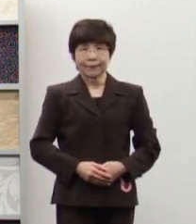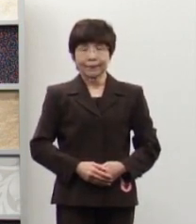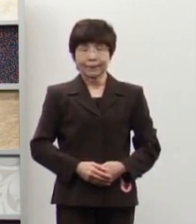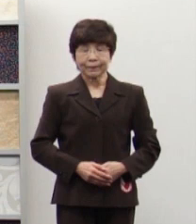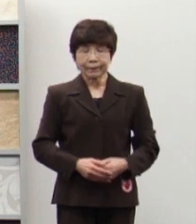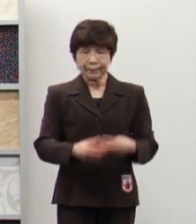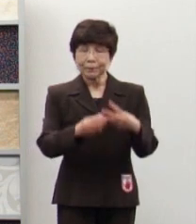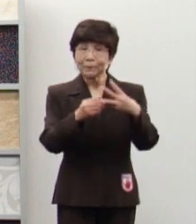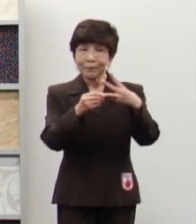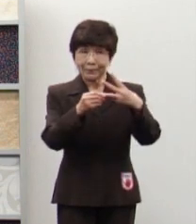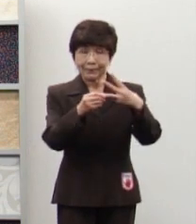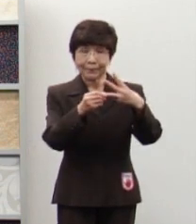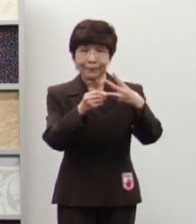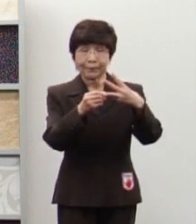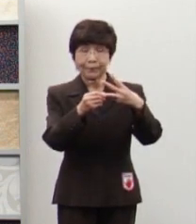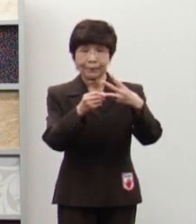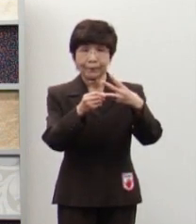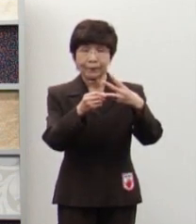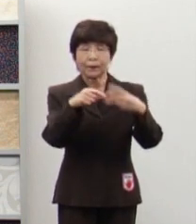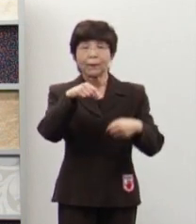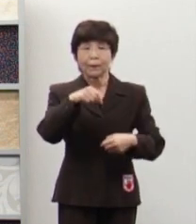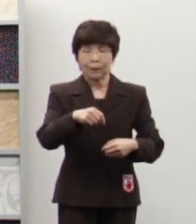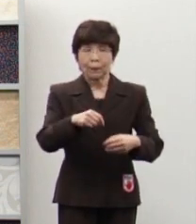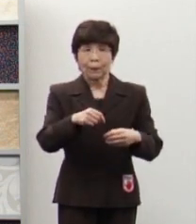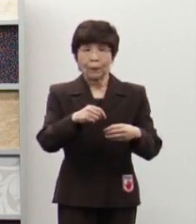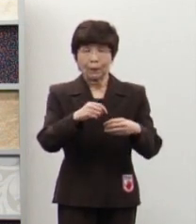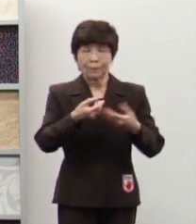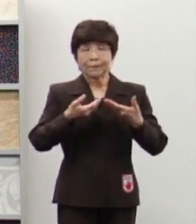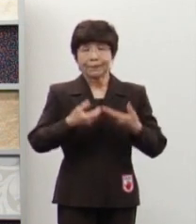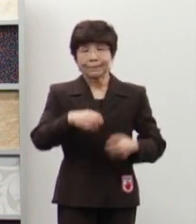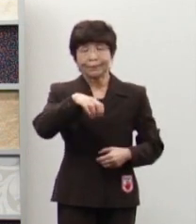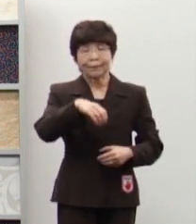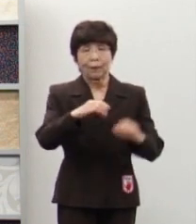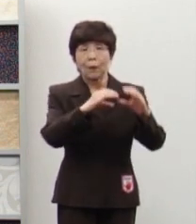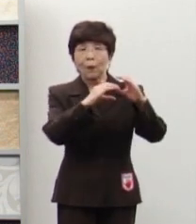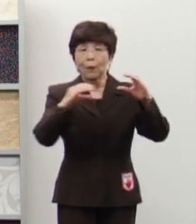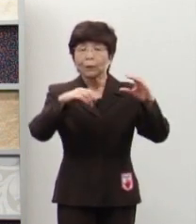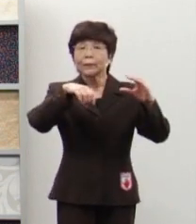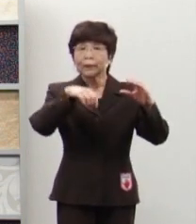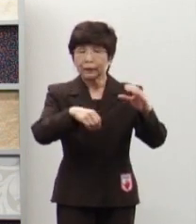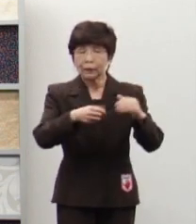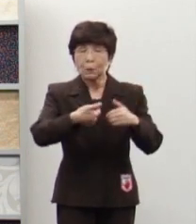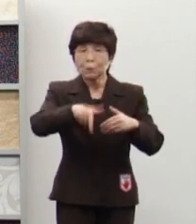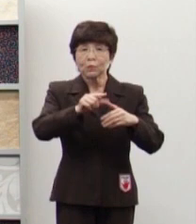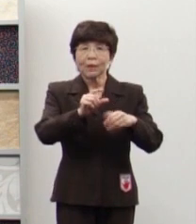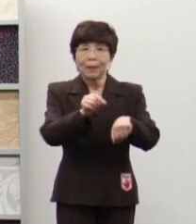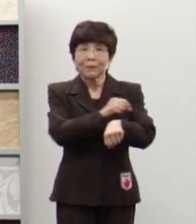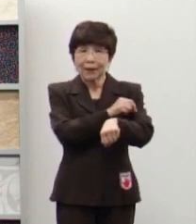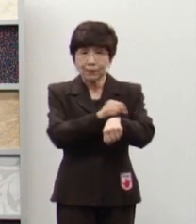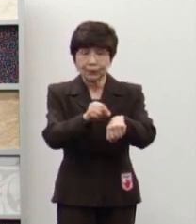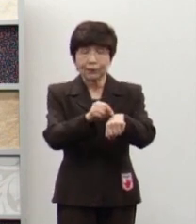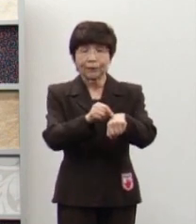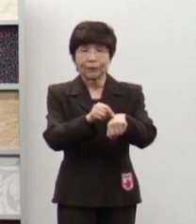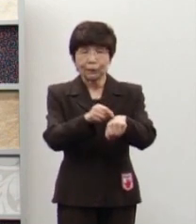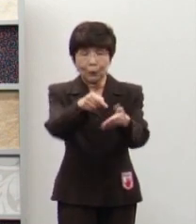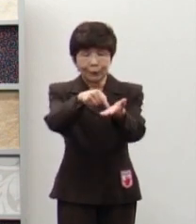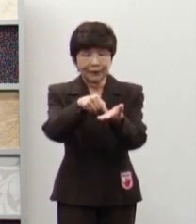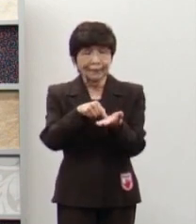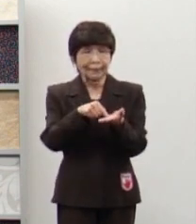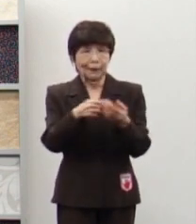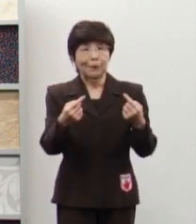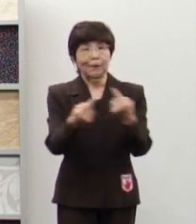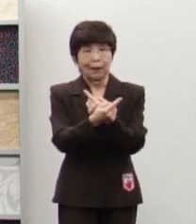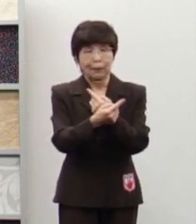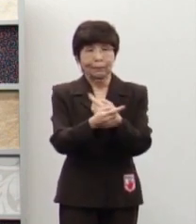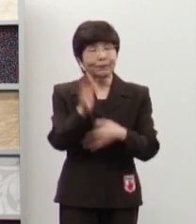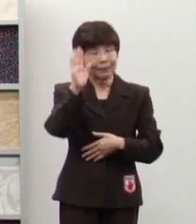3点目、グリーンゾーンプレミアムの申請受付を開始いたします。本件ではインバウンド